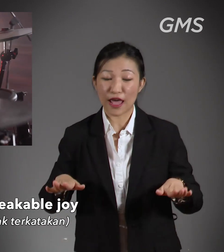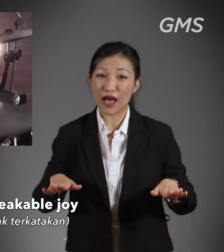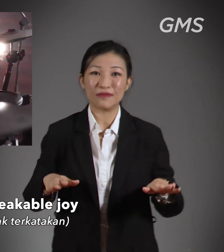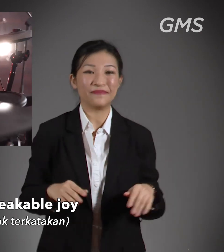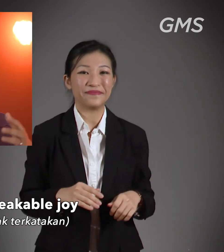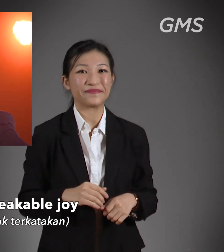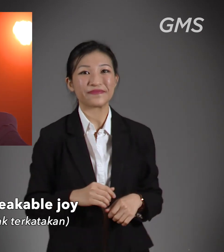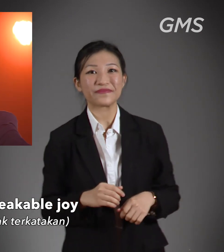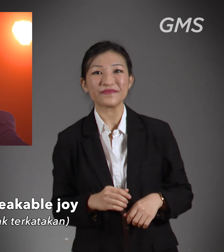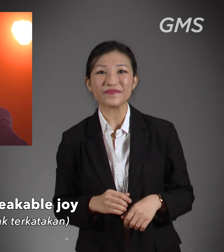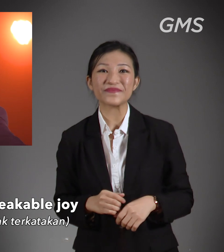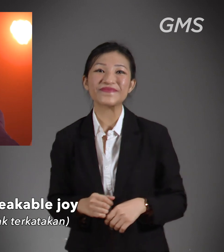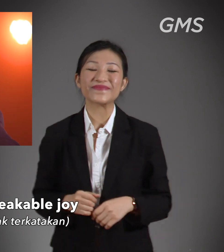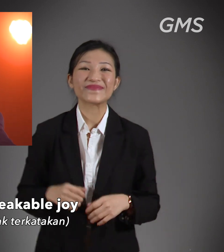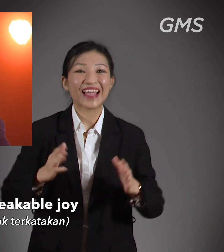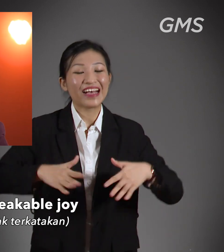tell.